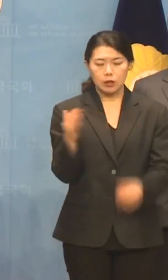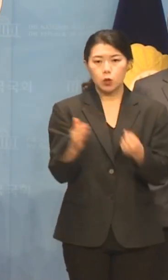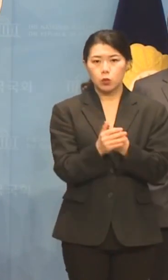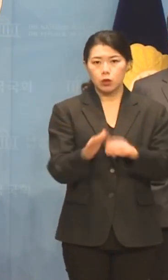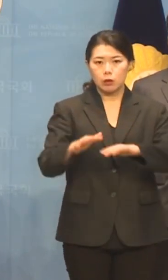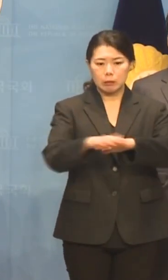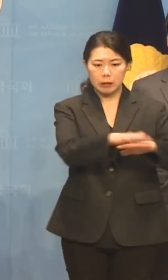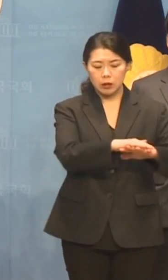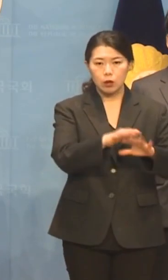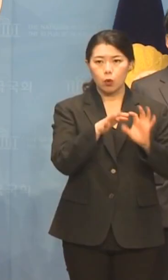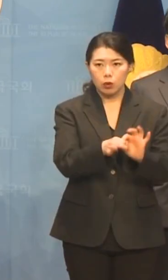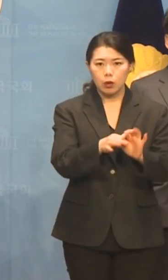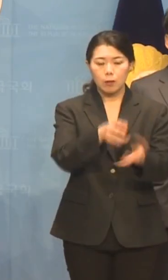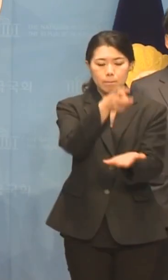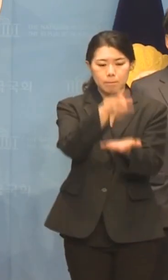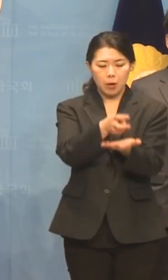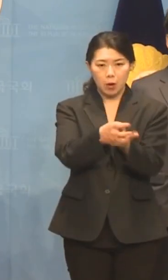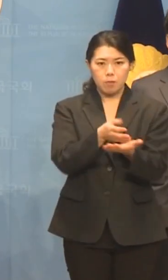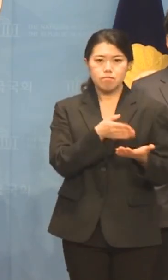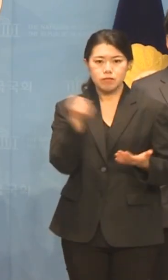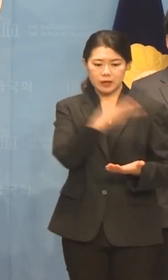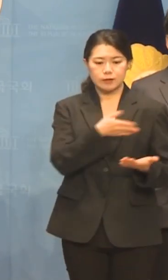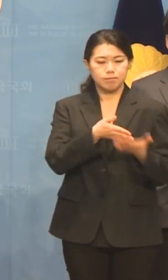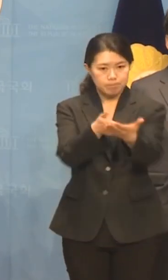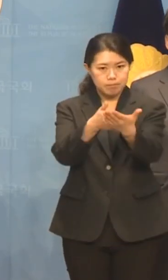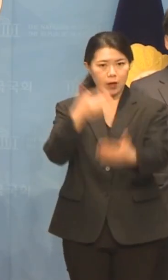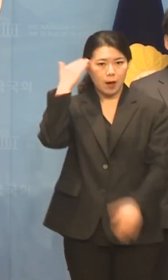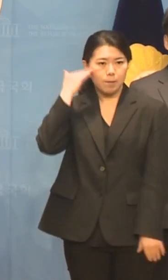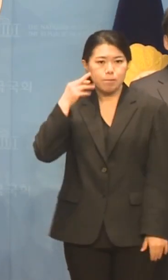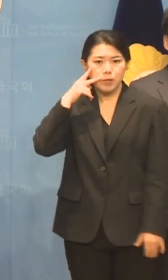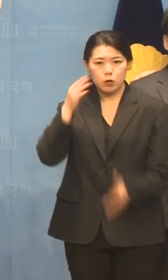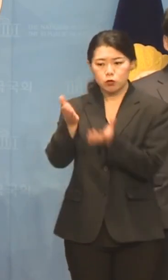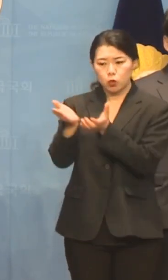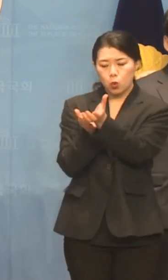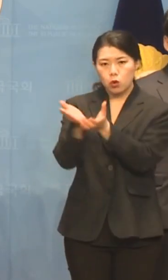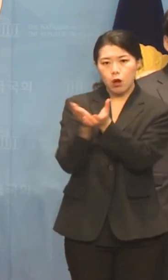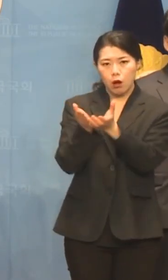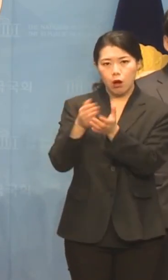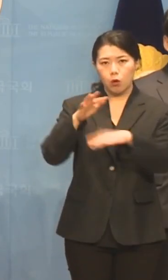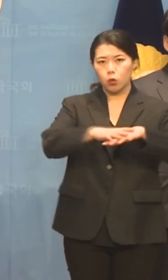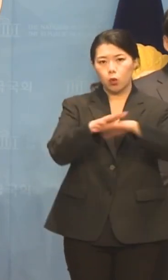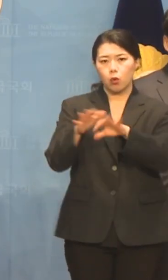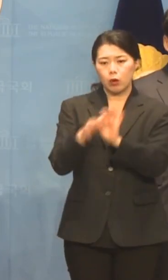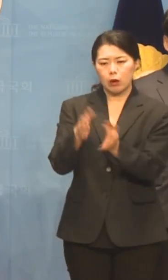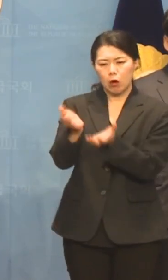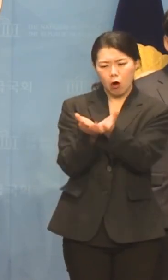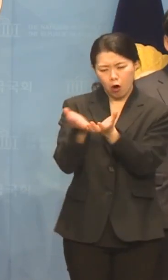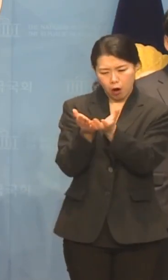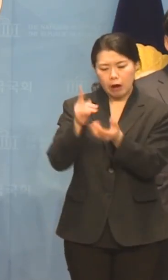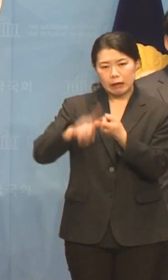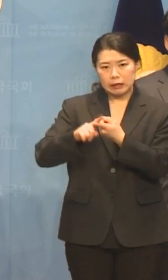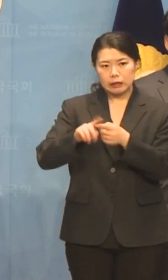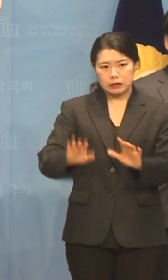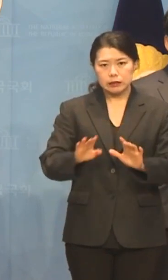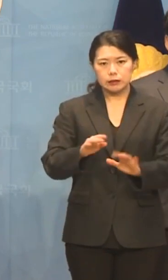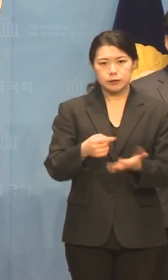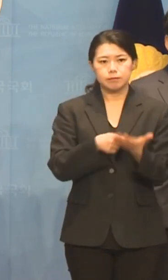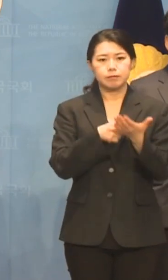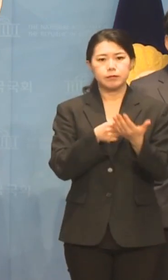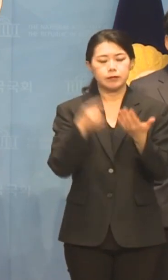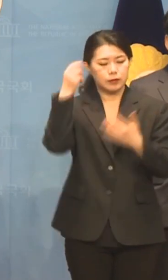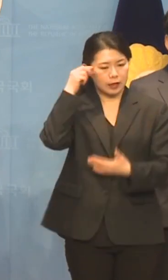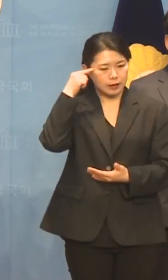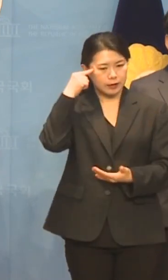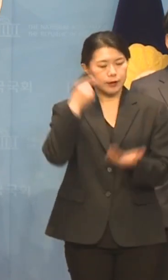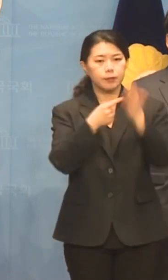농업민생 4법에 대한 제2법 및 한미간 농업 통상 현안에 대해 다음과 같이